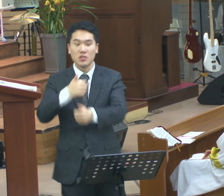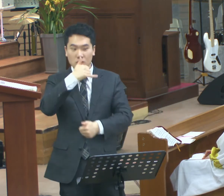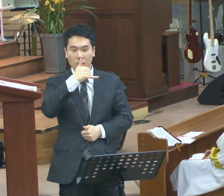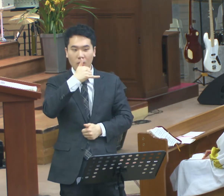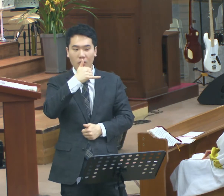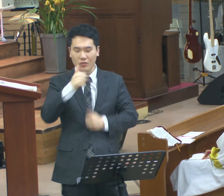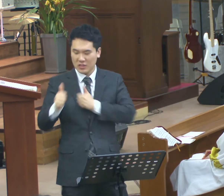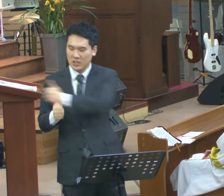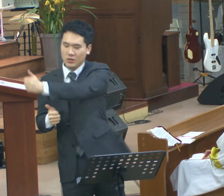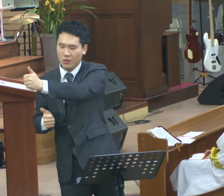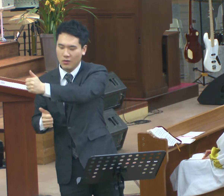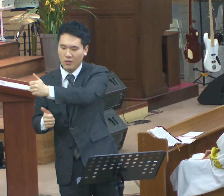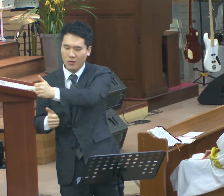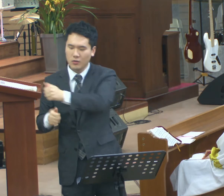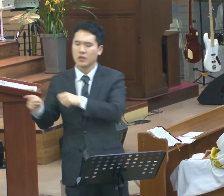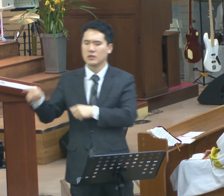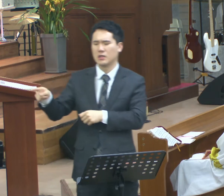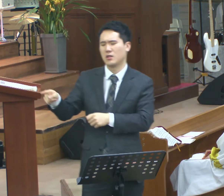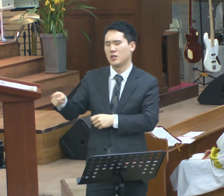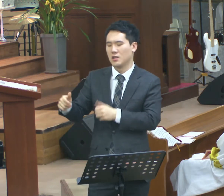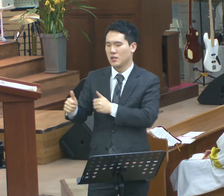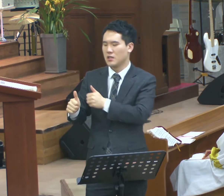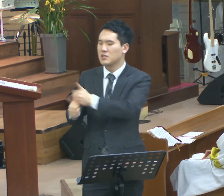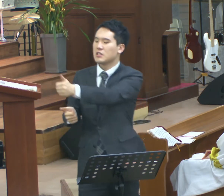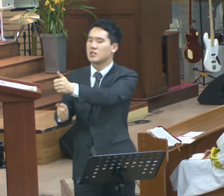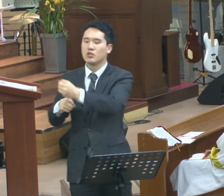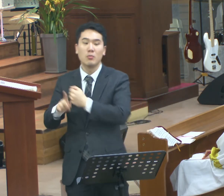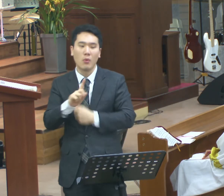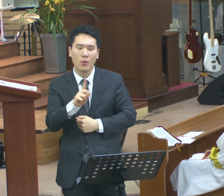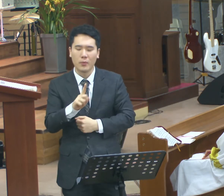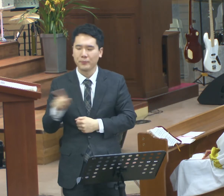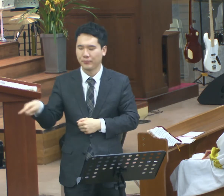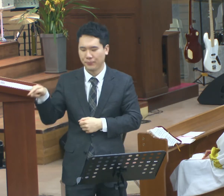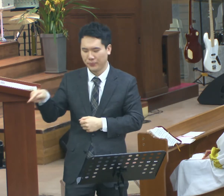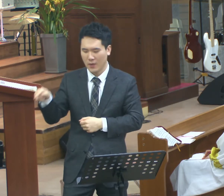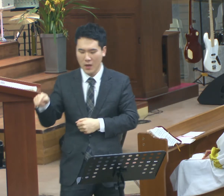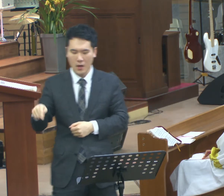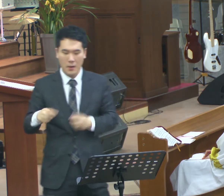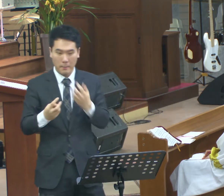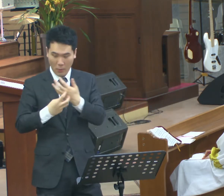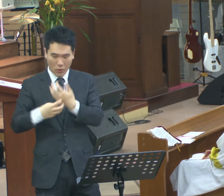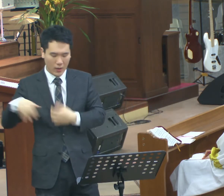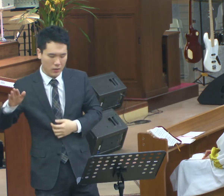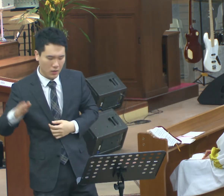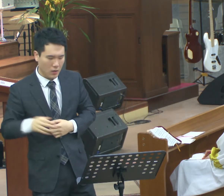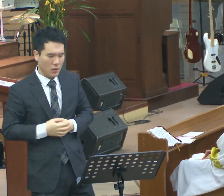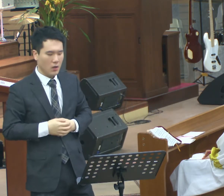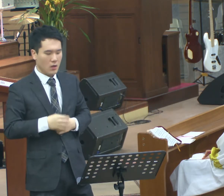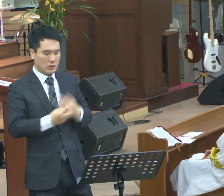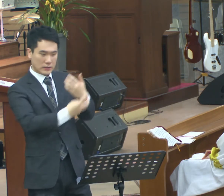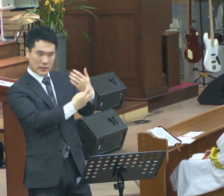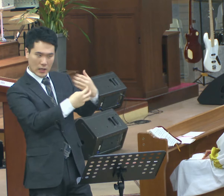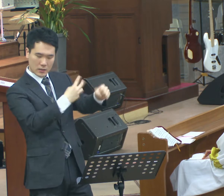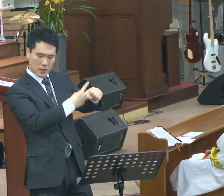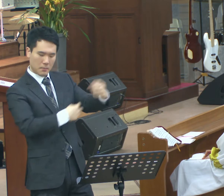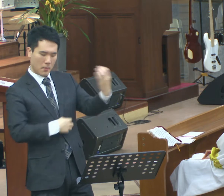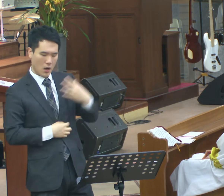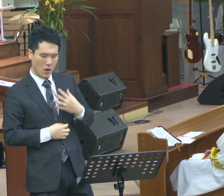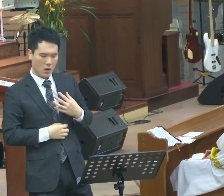근데 그분이 왜 졌냐 하면 병원에서 의사가 탁구 그만 치라 그랬대요. 여기 아프다고. 이제